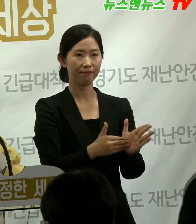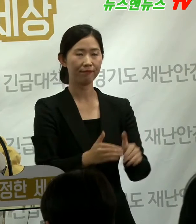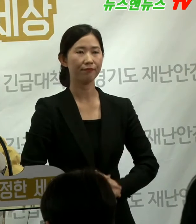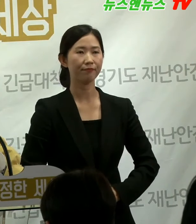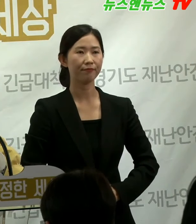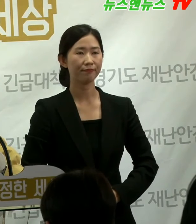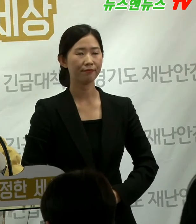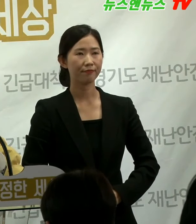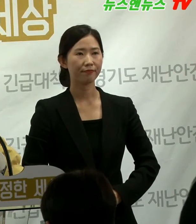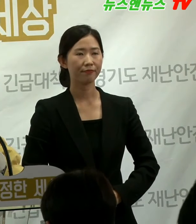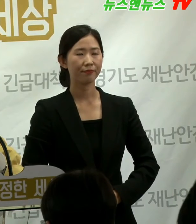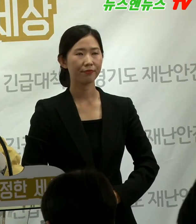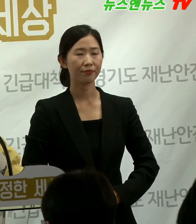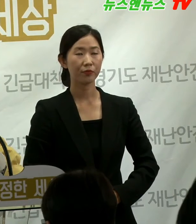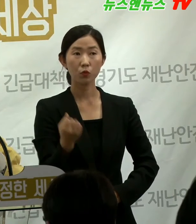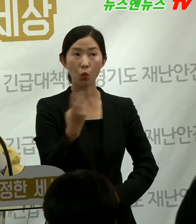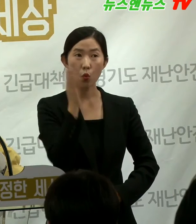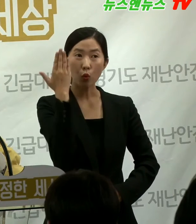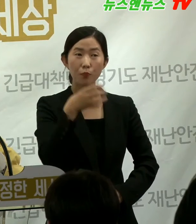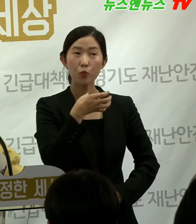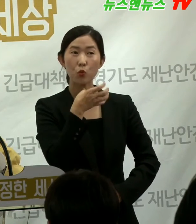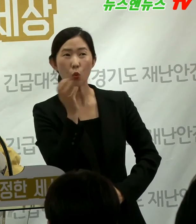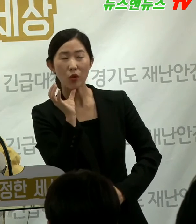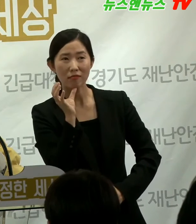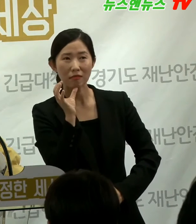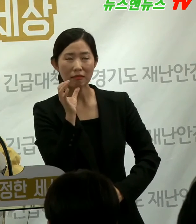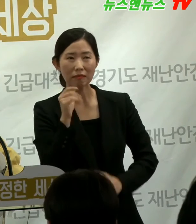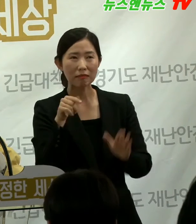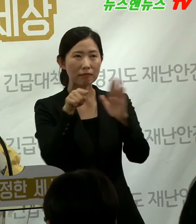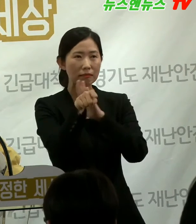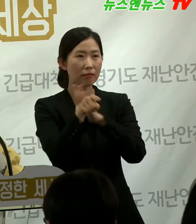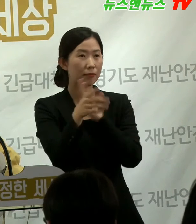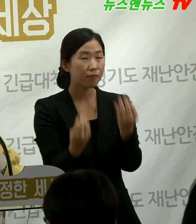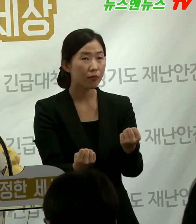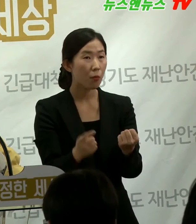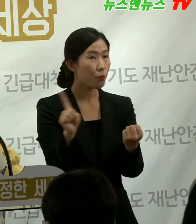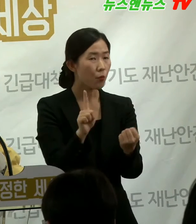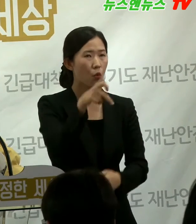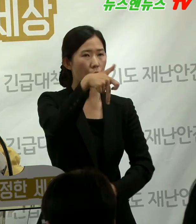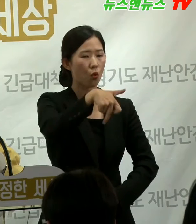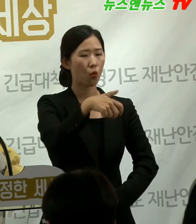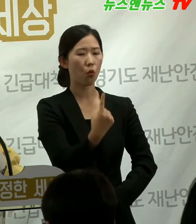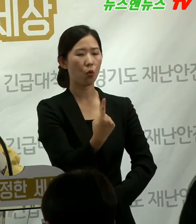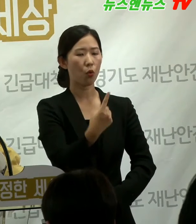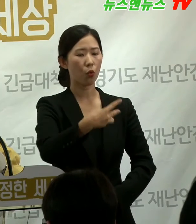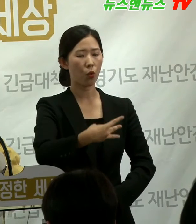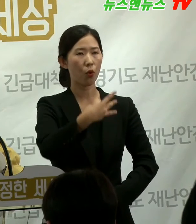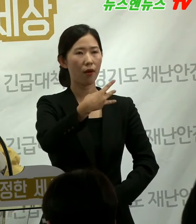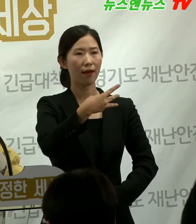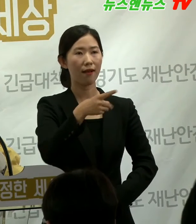이 노인들이 어제 자주 가시는 콜라텍이 많지는 않은데 실질적으로 감염될